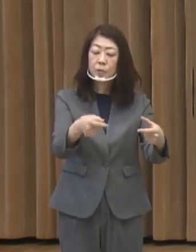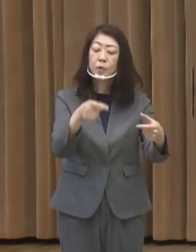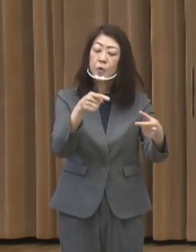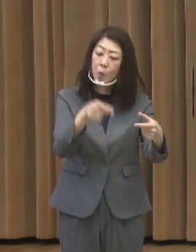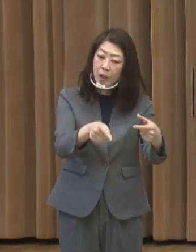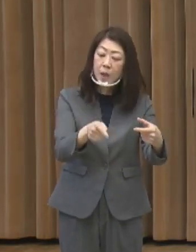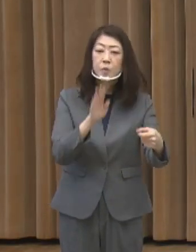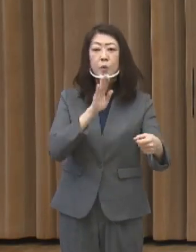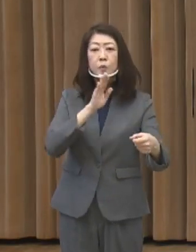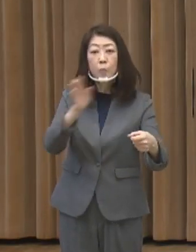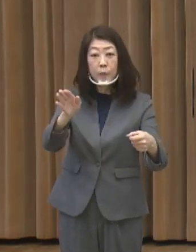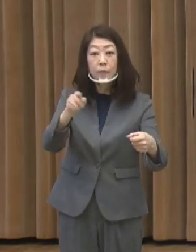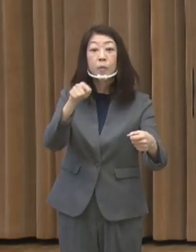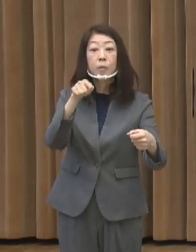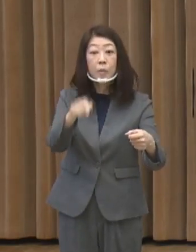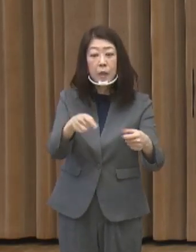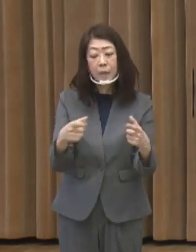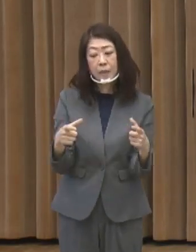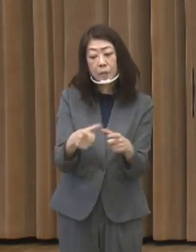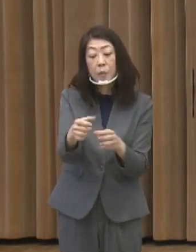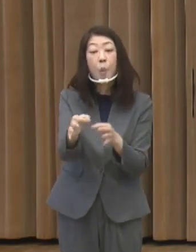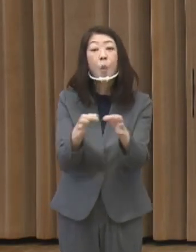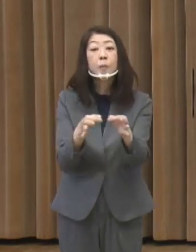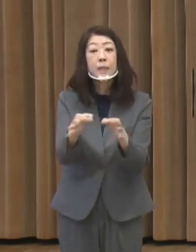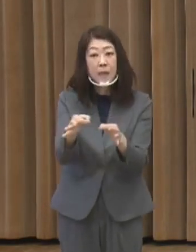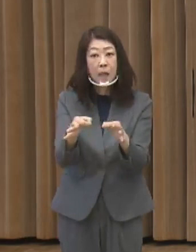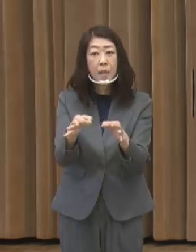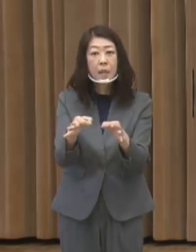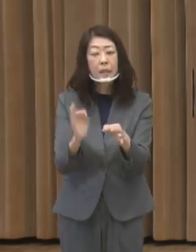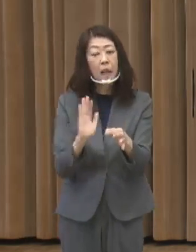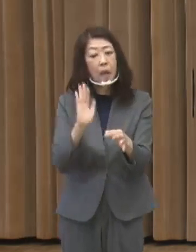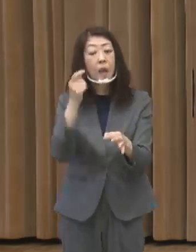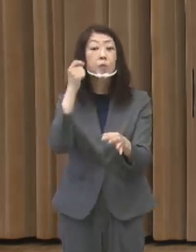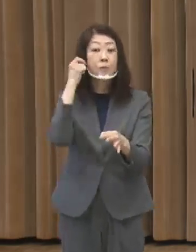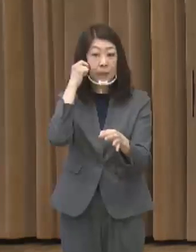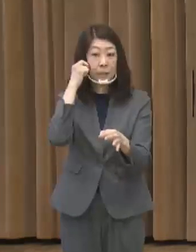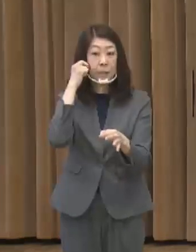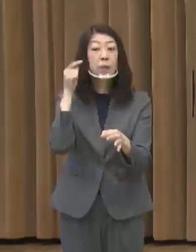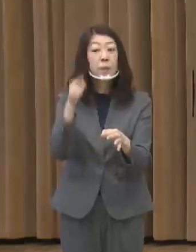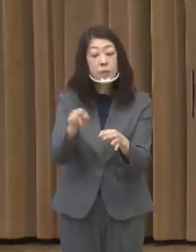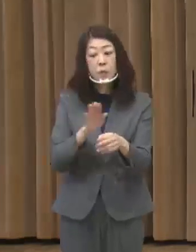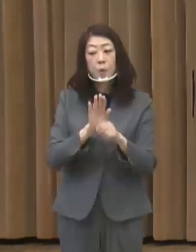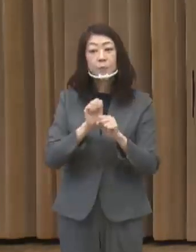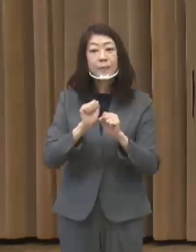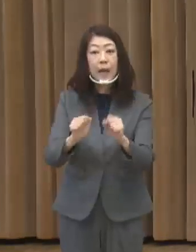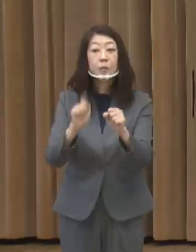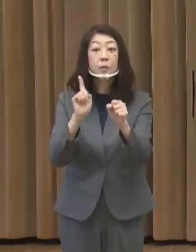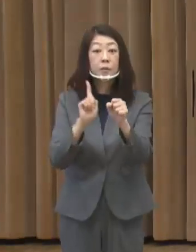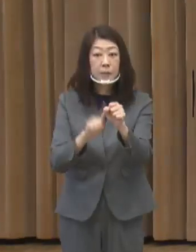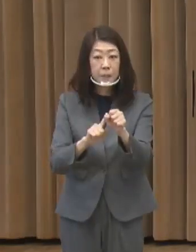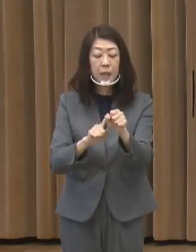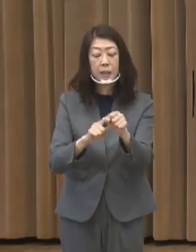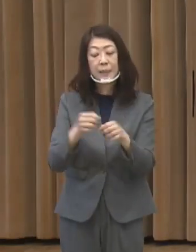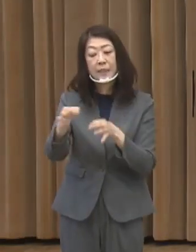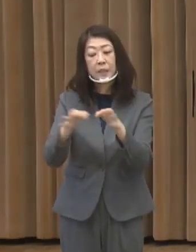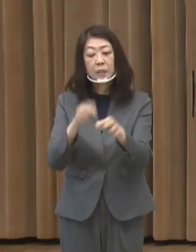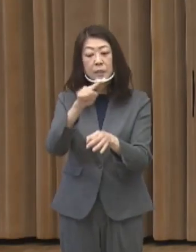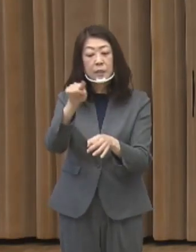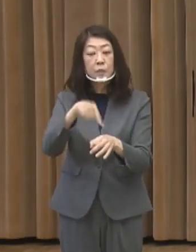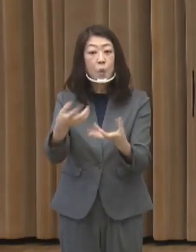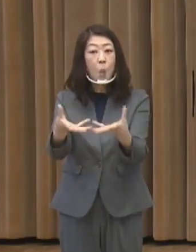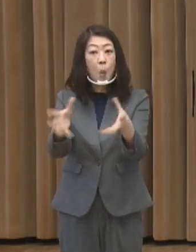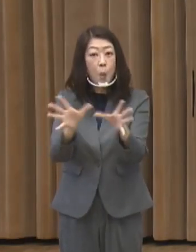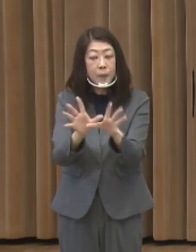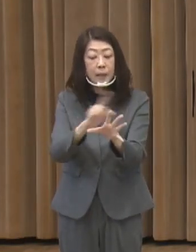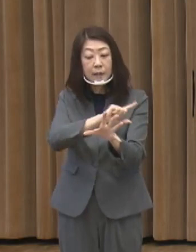、小規模な飲食店でもそれが行えるよう商工団体などを通じてトータルにサポ